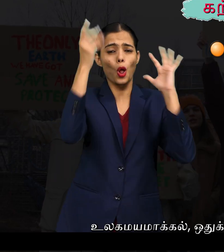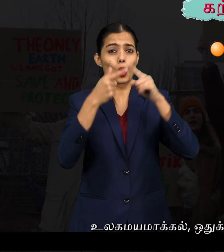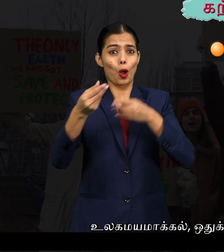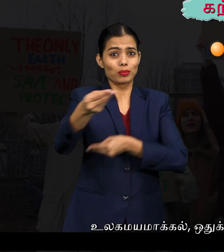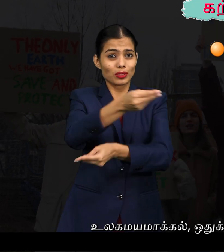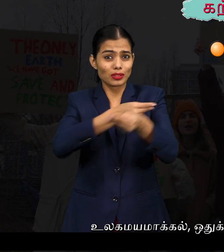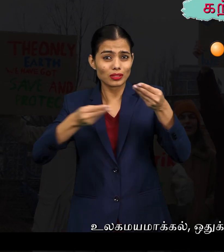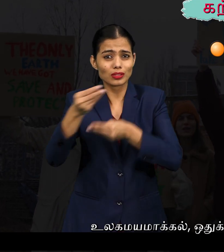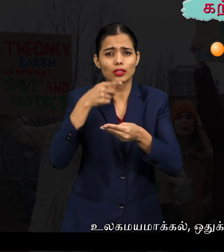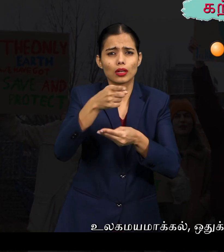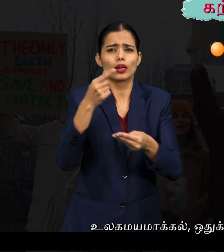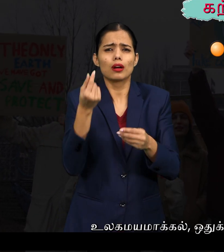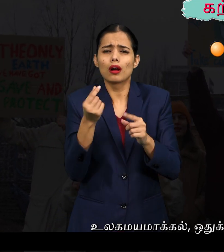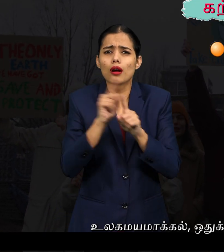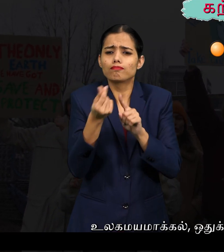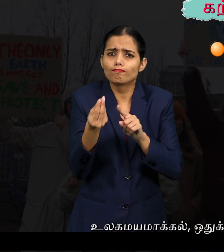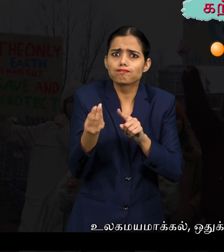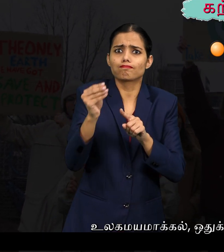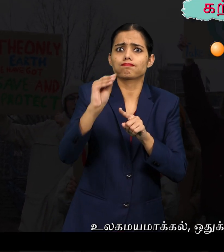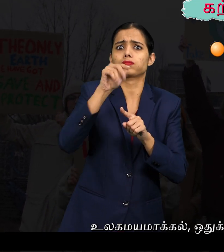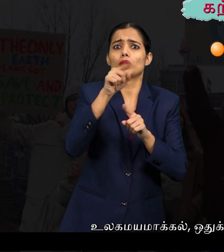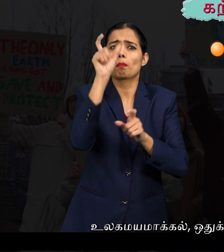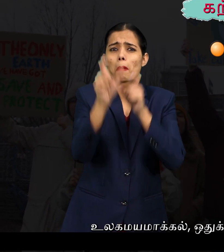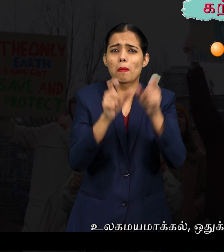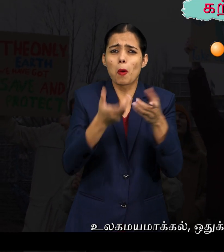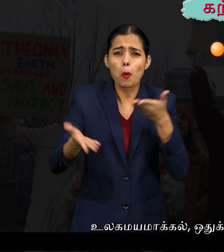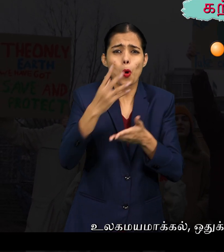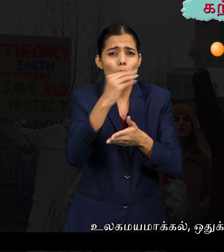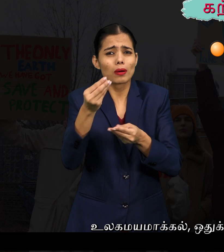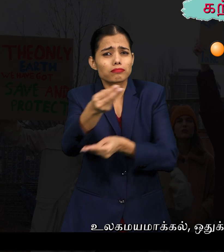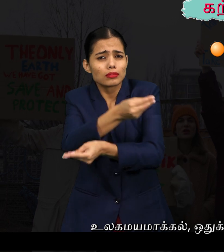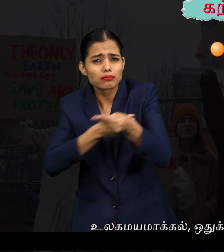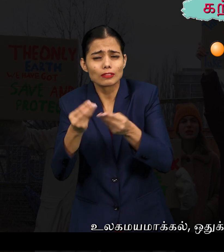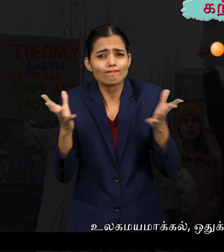உலகமயமாக்கல், ஒதுக்கப்பட்ட மக்கள் மற்றும் சுற்றுச்சூழல் இயக்கங்கள்,